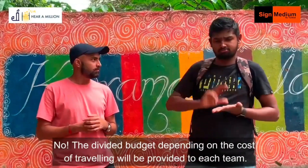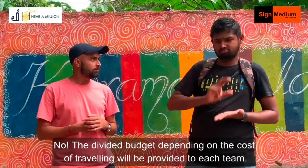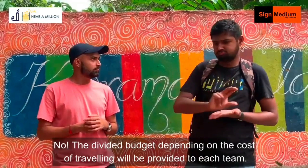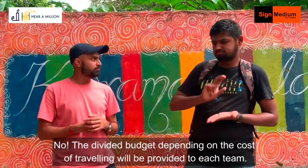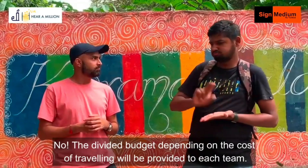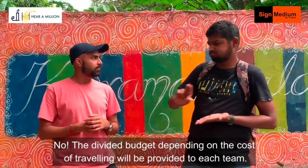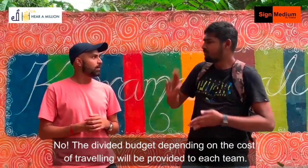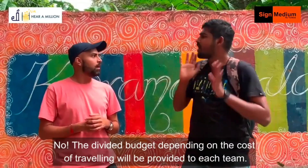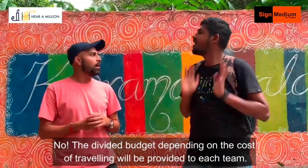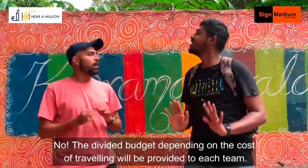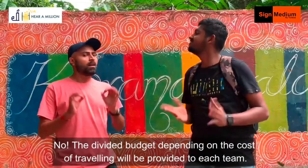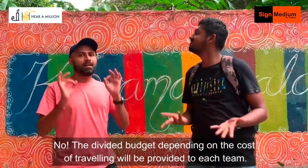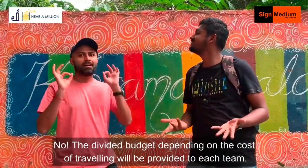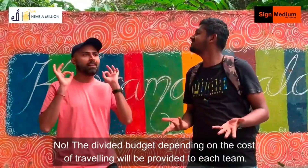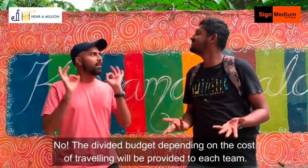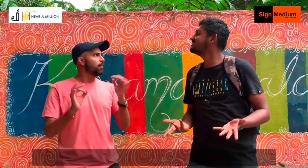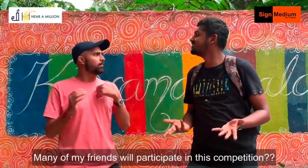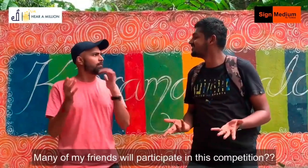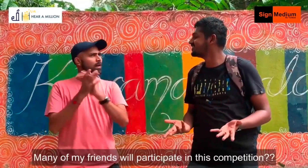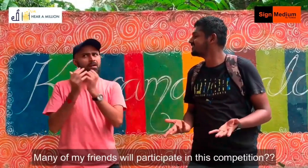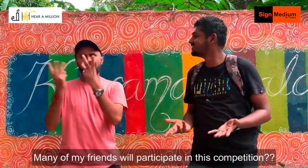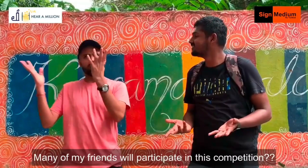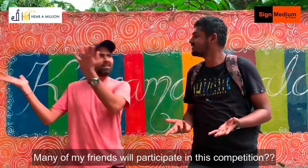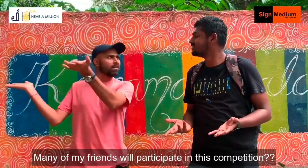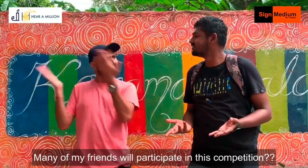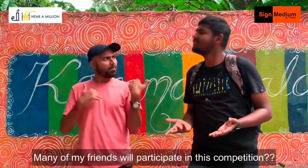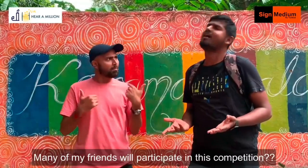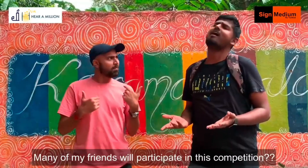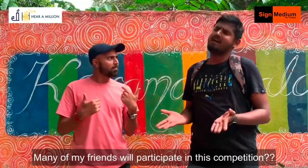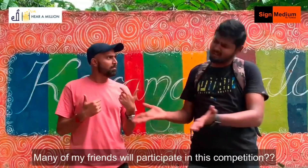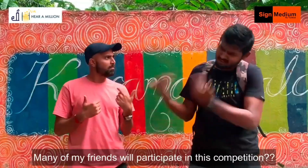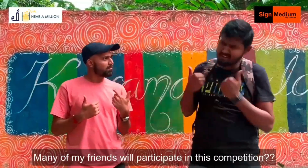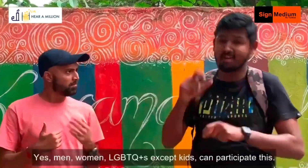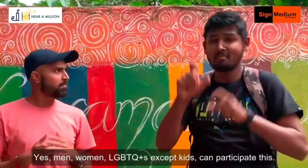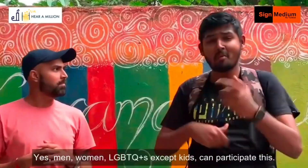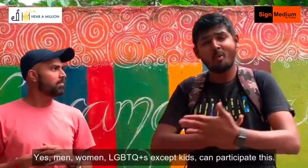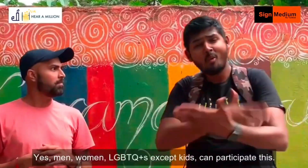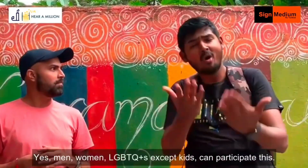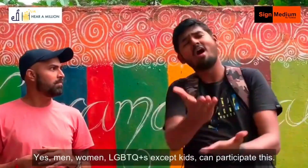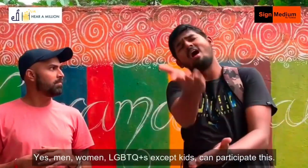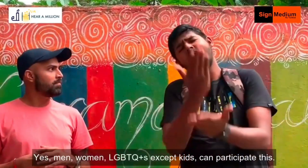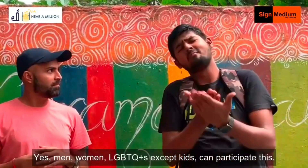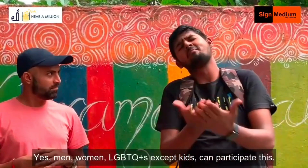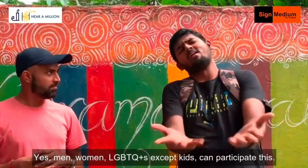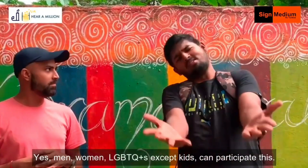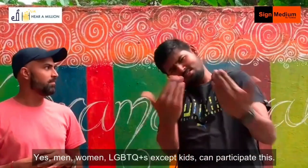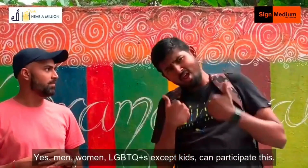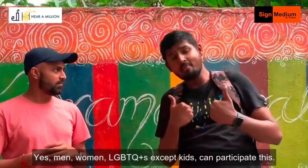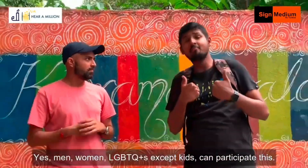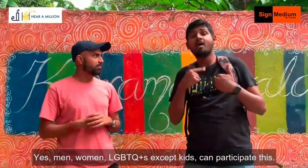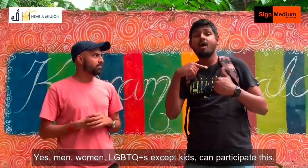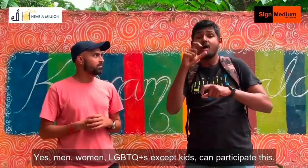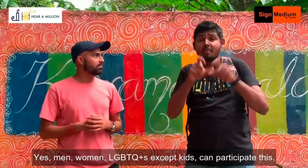को बराबरी से वह बजट के अनुसार पैसे बाटेंगे तो मैं क्या सभी दोस्तों को बुला सकता हूं हान कोई भी